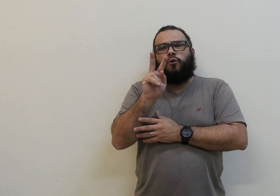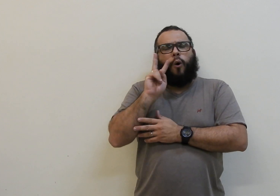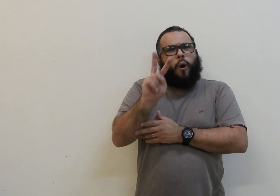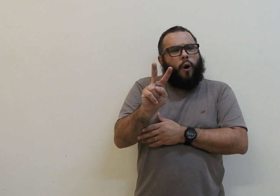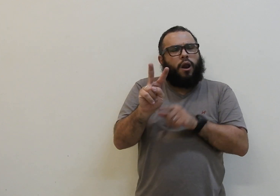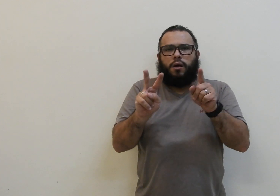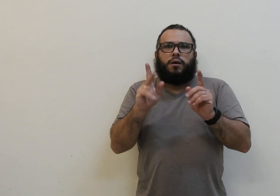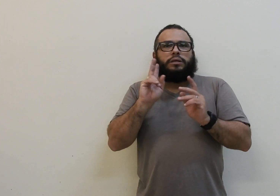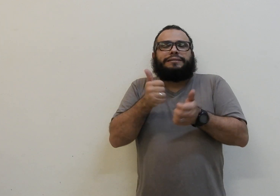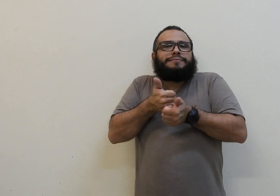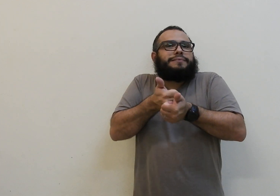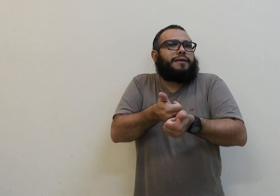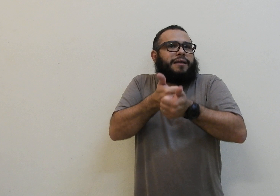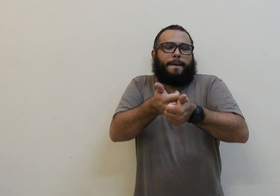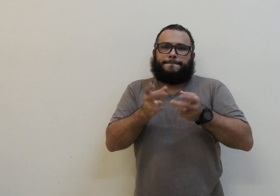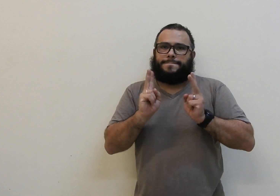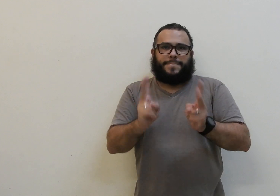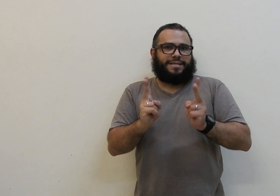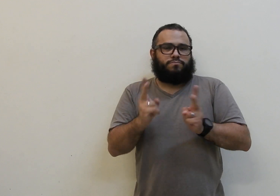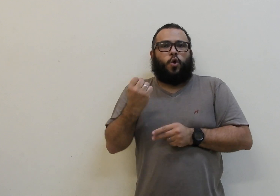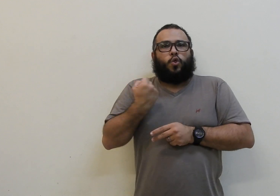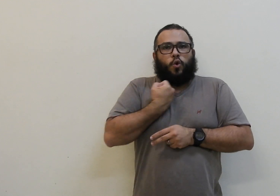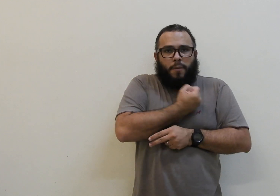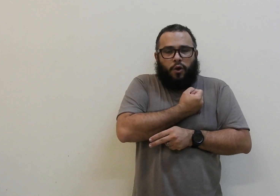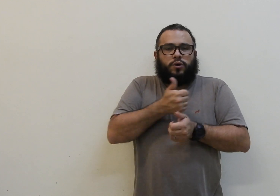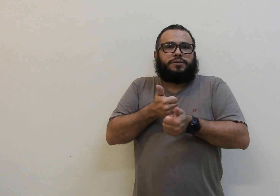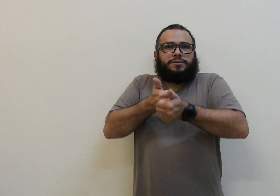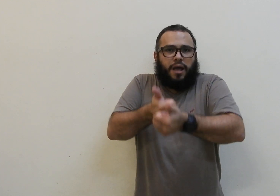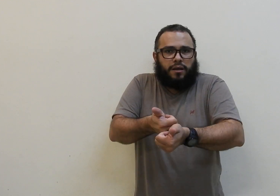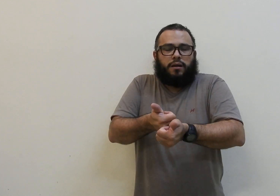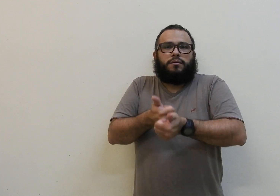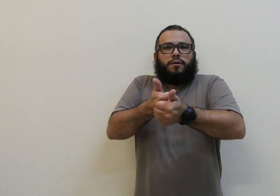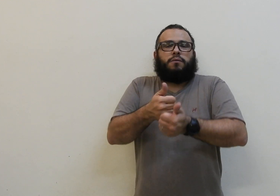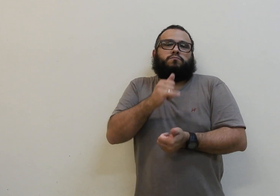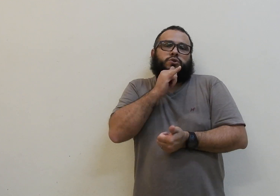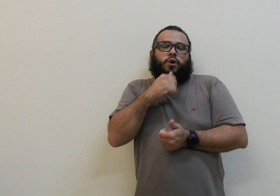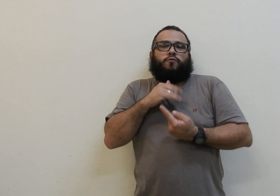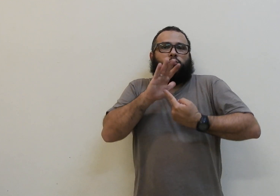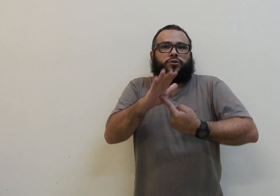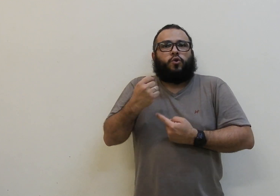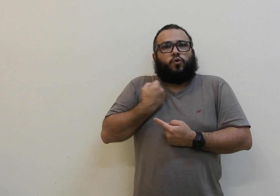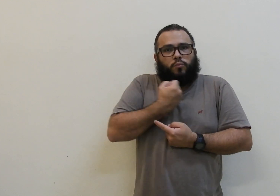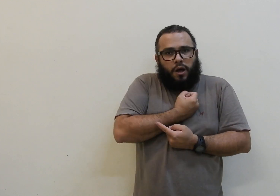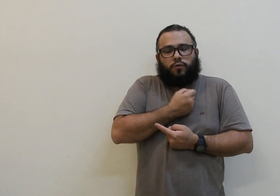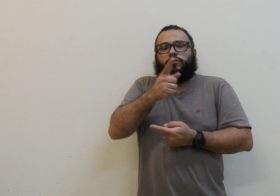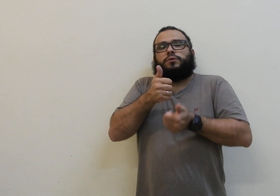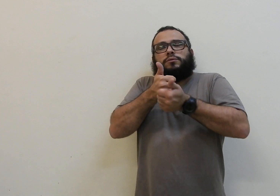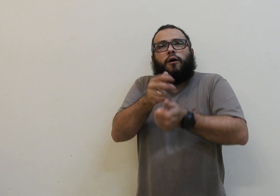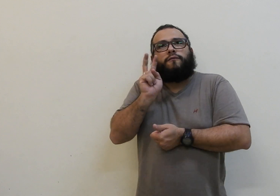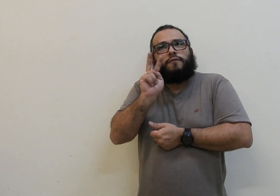eu vou disponibilizar o PowerPoint e vocês vão acompanhando o número do PowerPoint que eu vou citar aqui na aula,